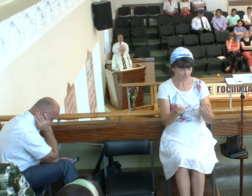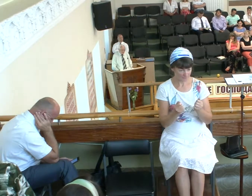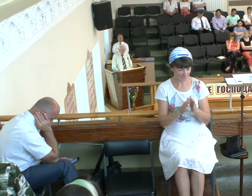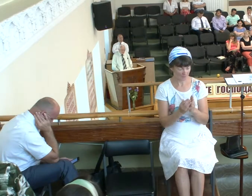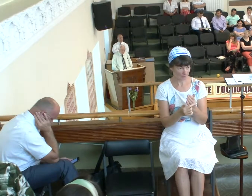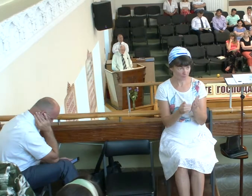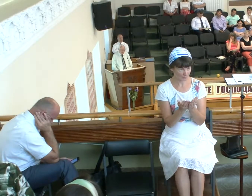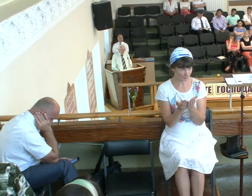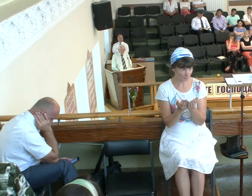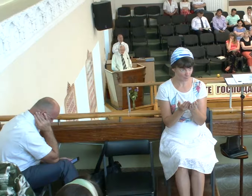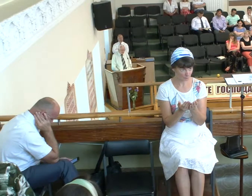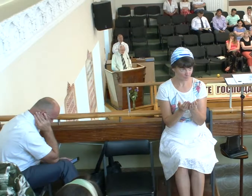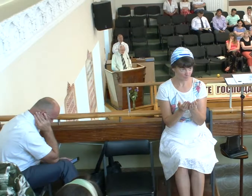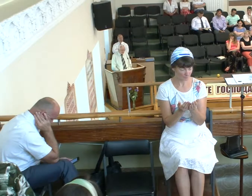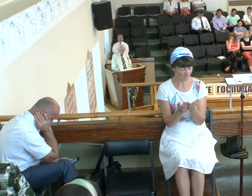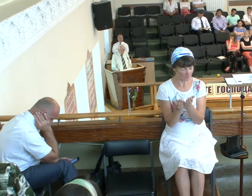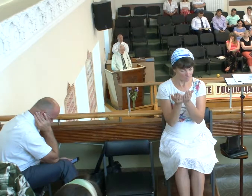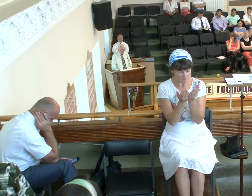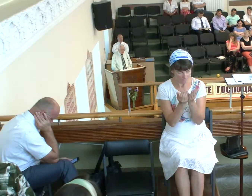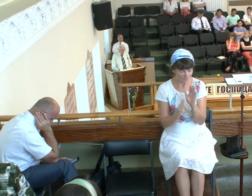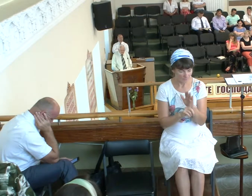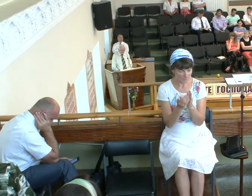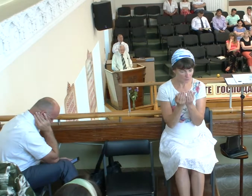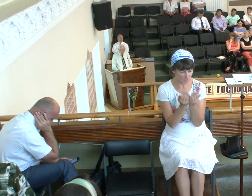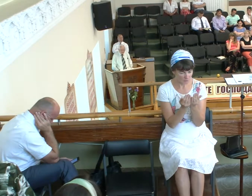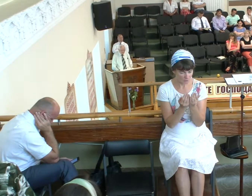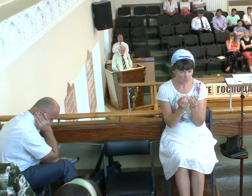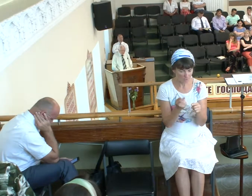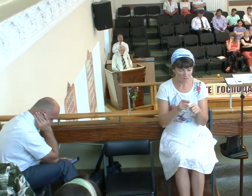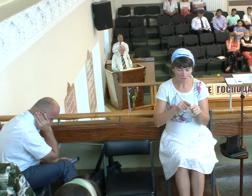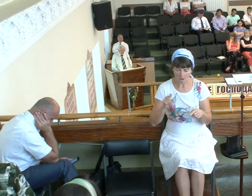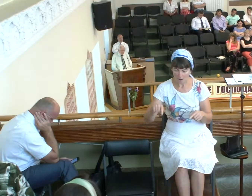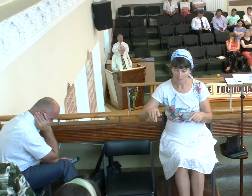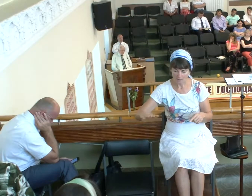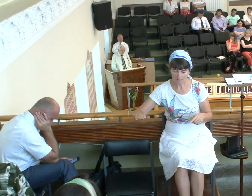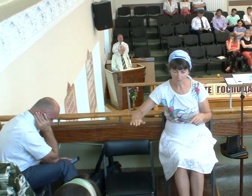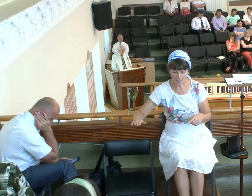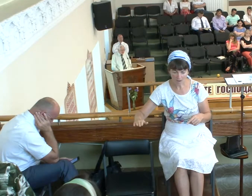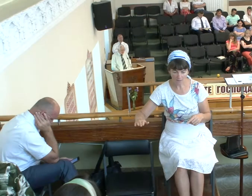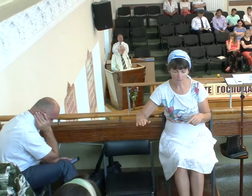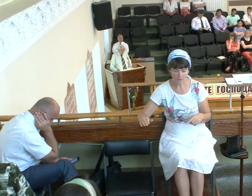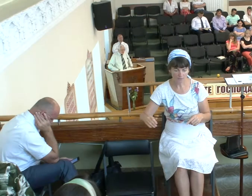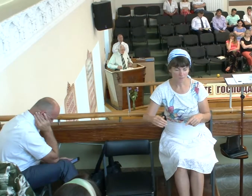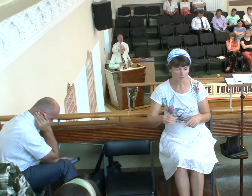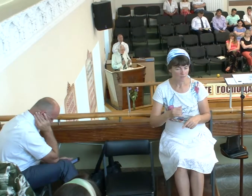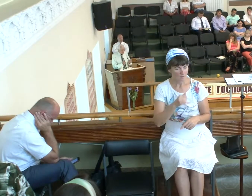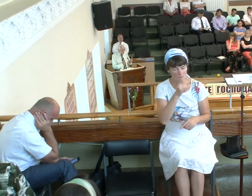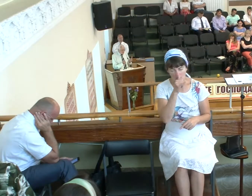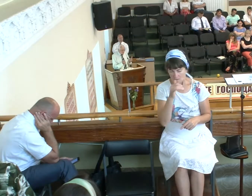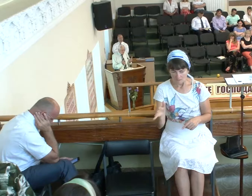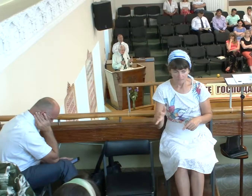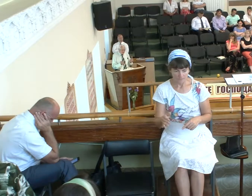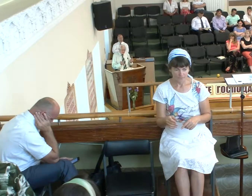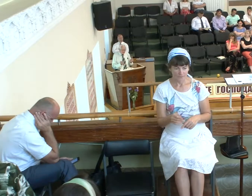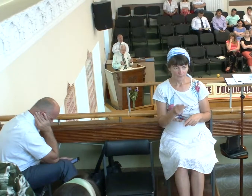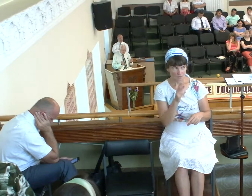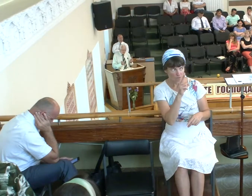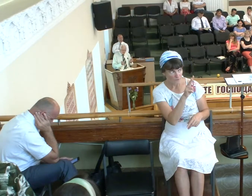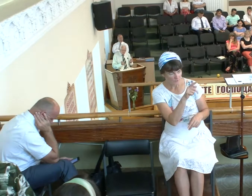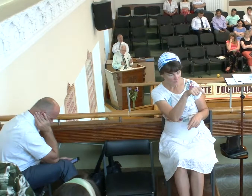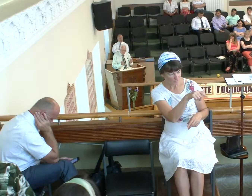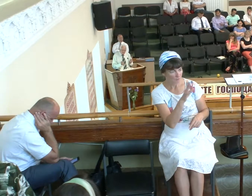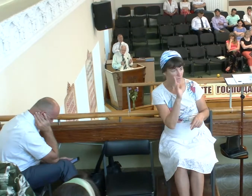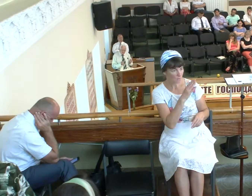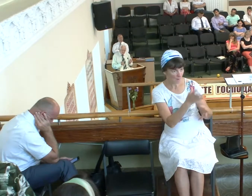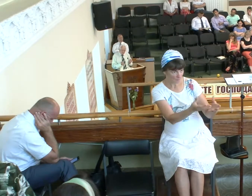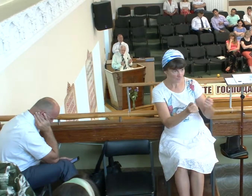читать, я обнаружила, говорит, интересную вещь. Этот мальчик постоянно не давал ей читать. Только Библию в руки,